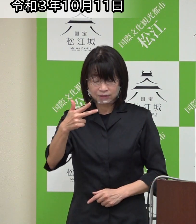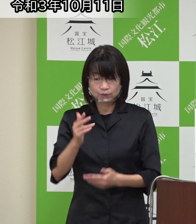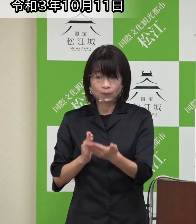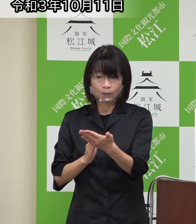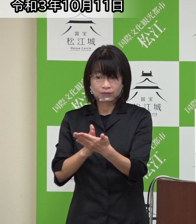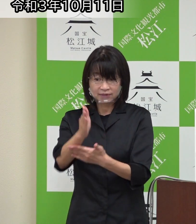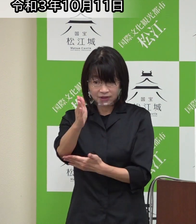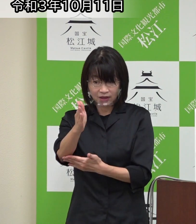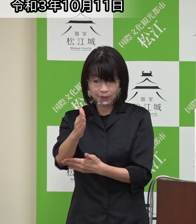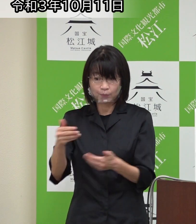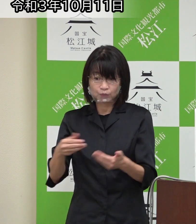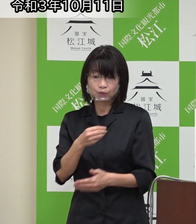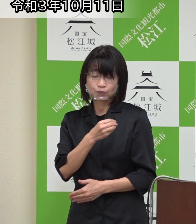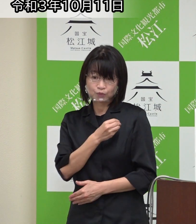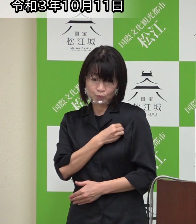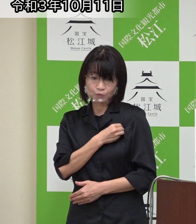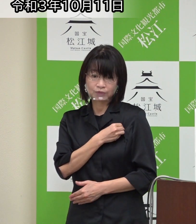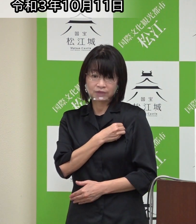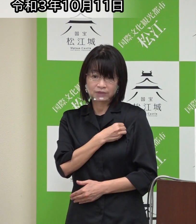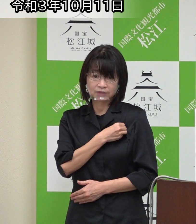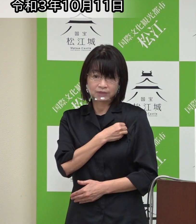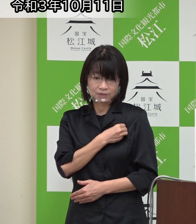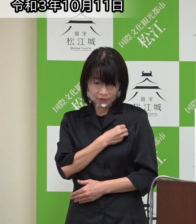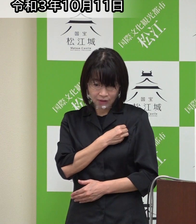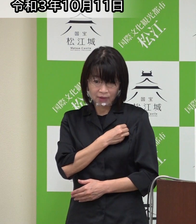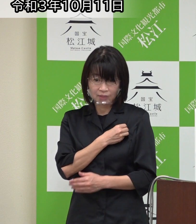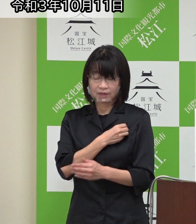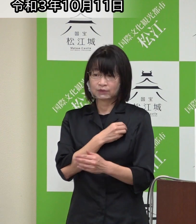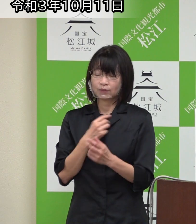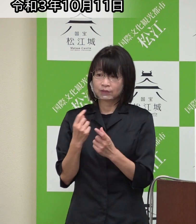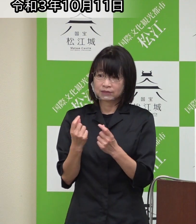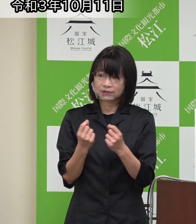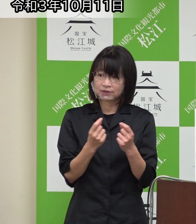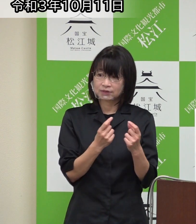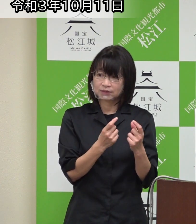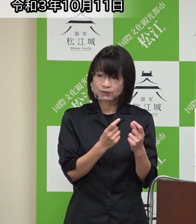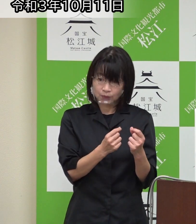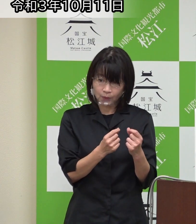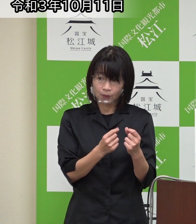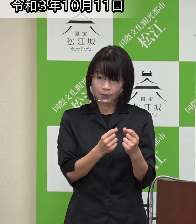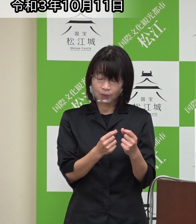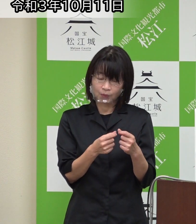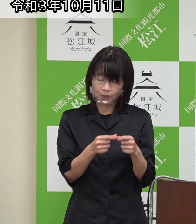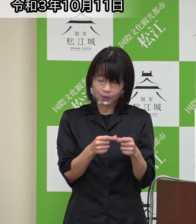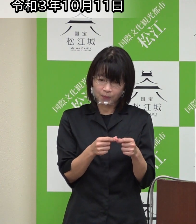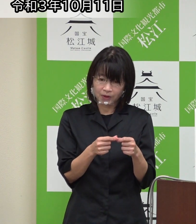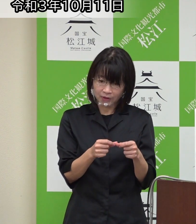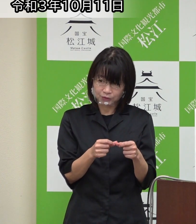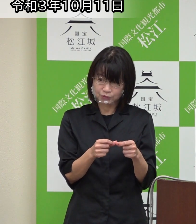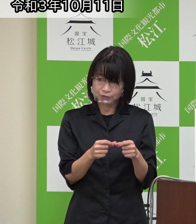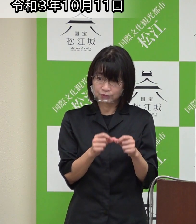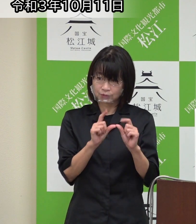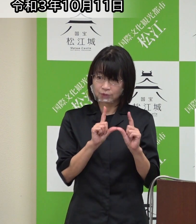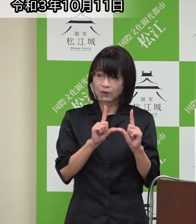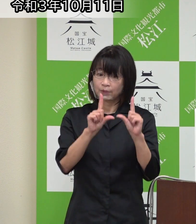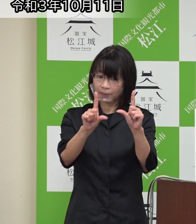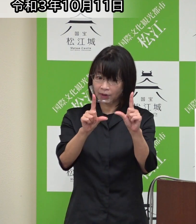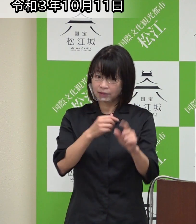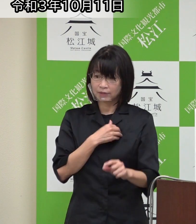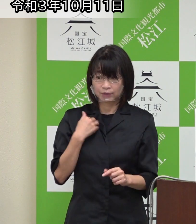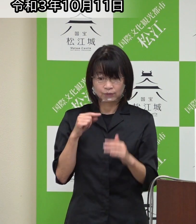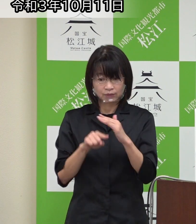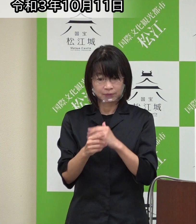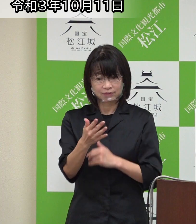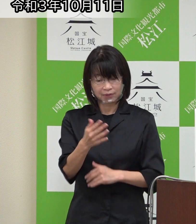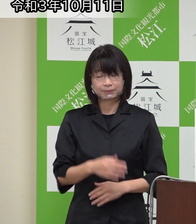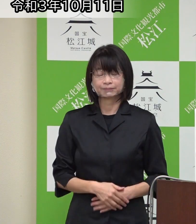感じ。 そうです。きめの細かいアドバイスをもちろん電話ベースでさせていただいておりますし、